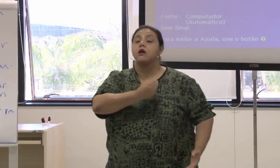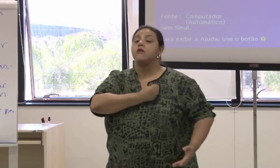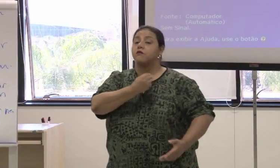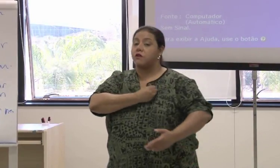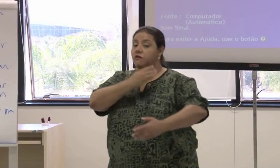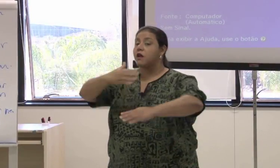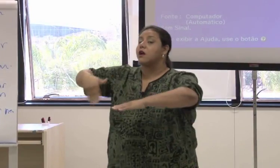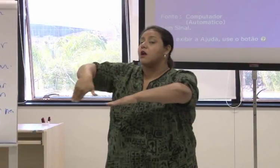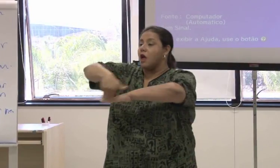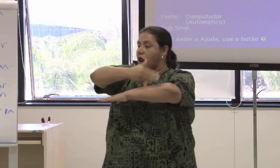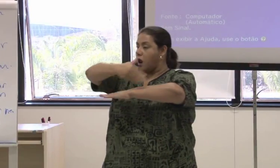vivem